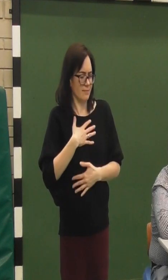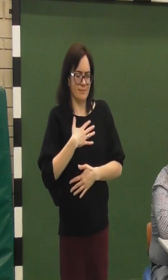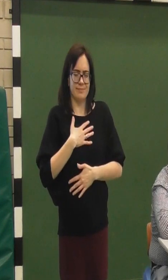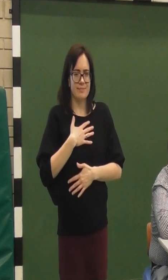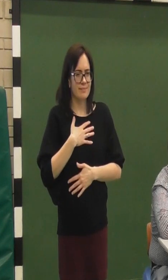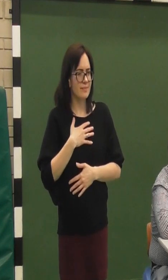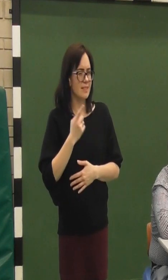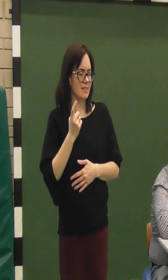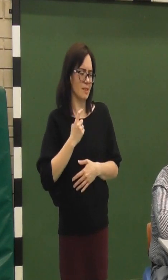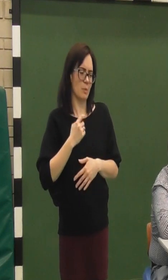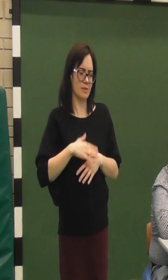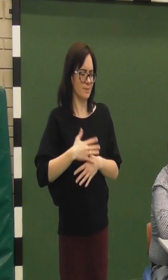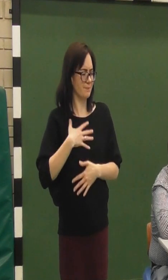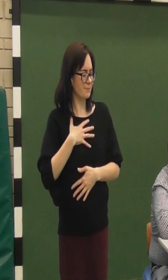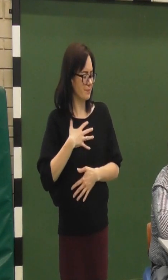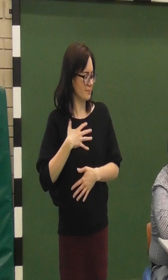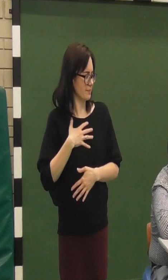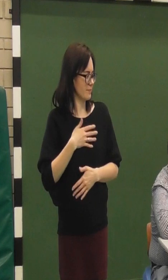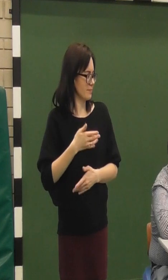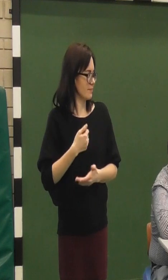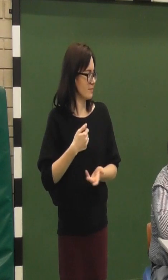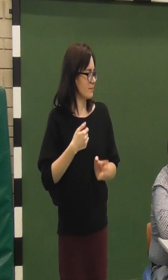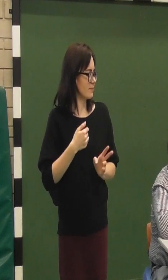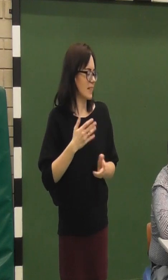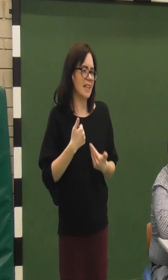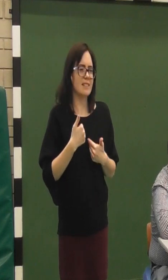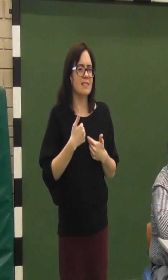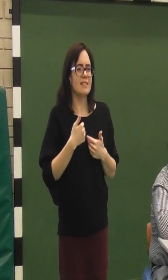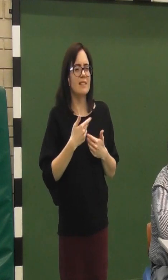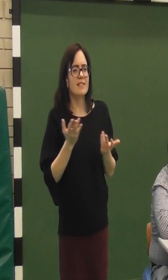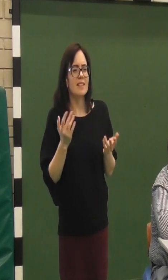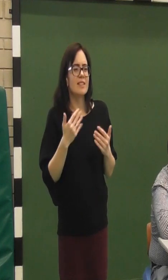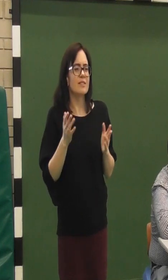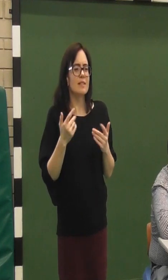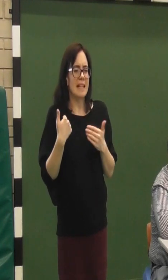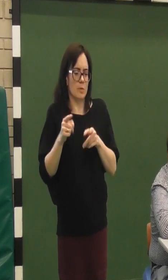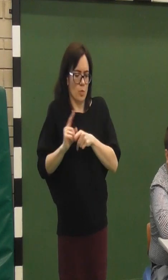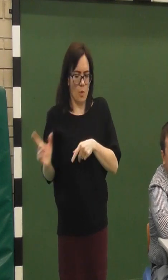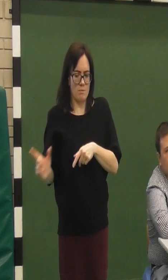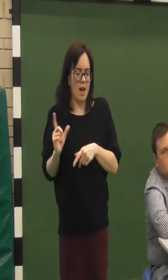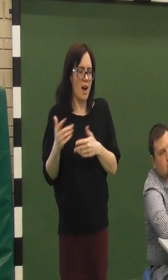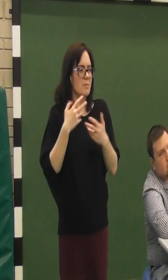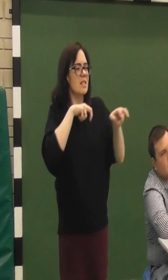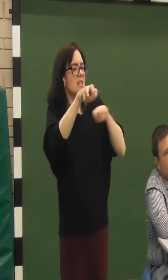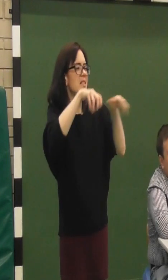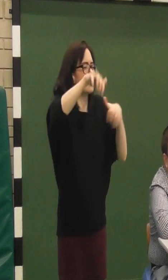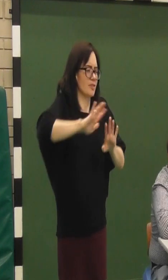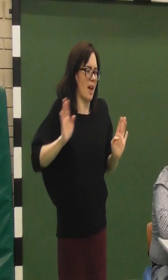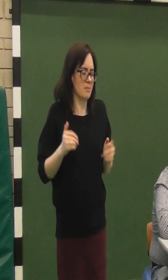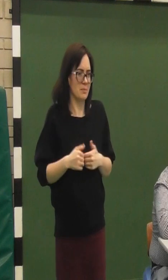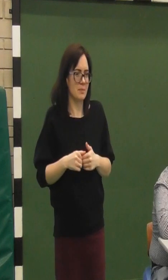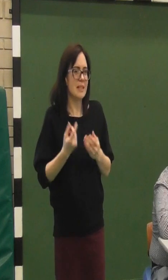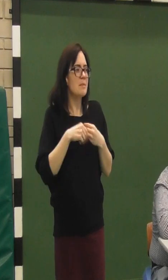volt, hogy én sehová nem mentem, se a húgom nem ment sehová, és mi semmit